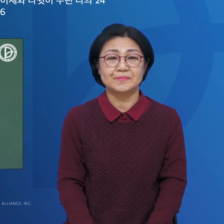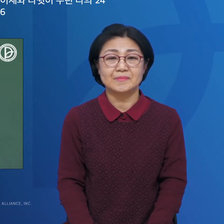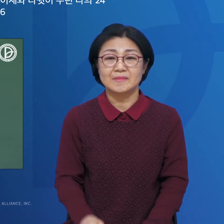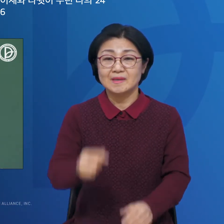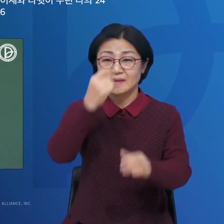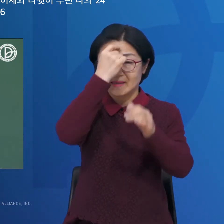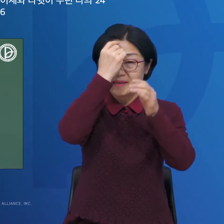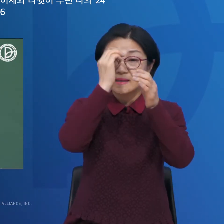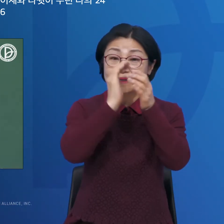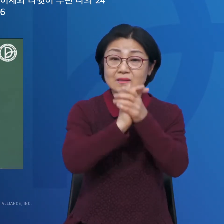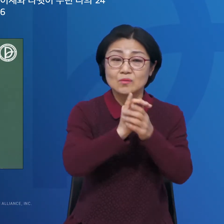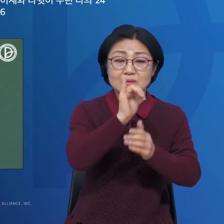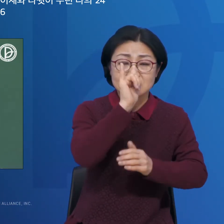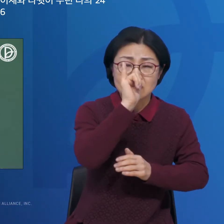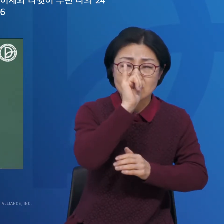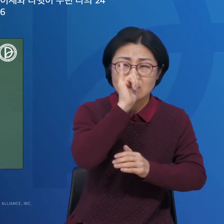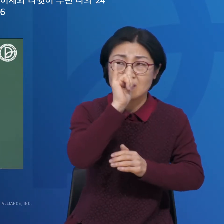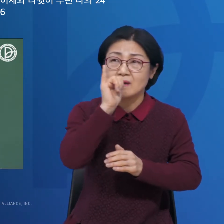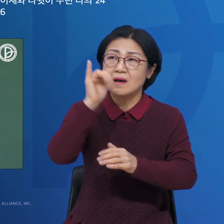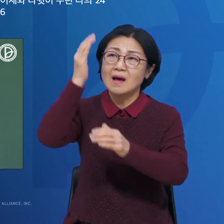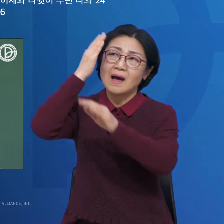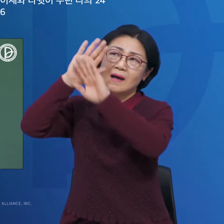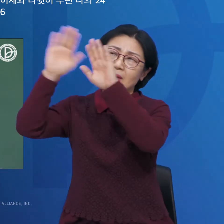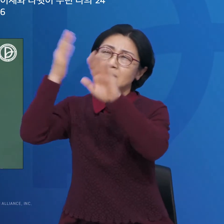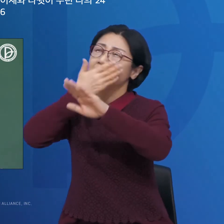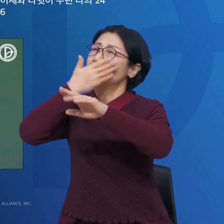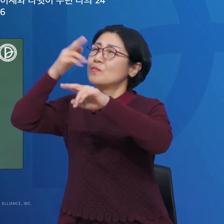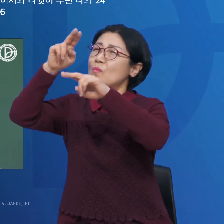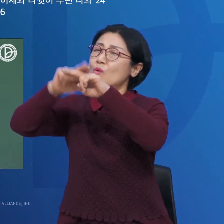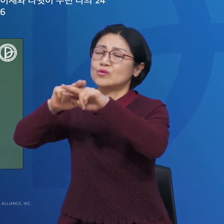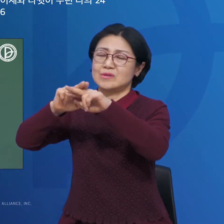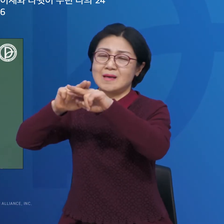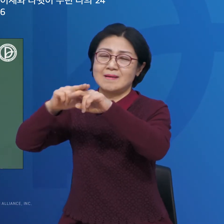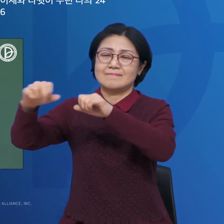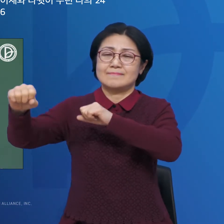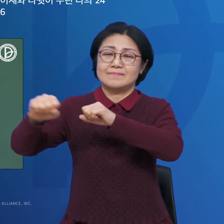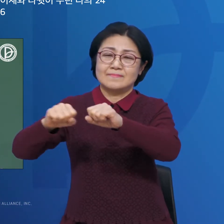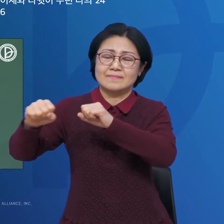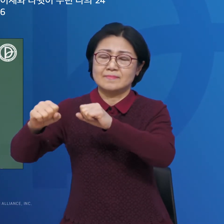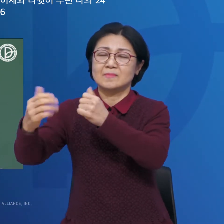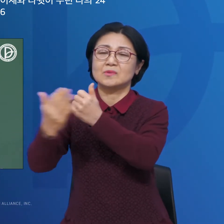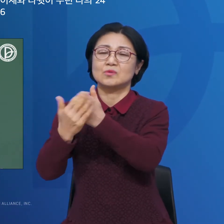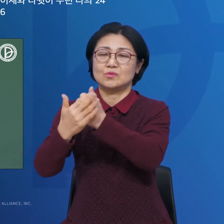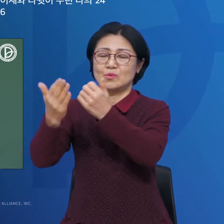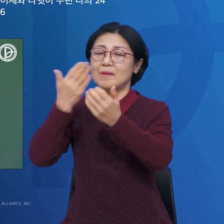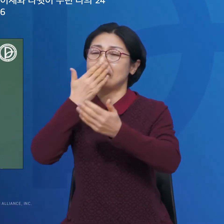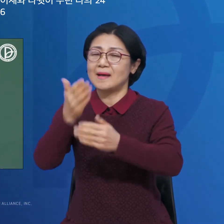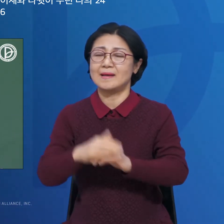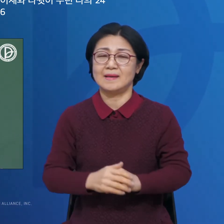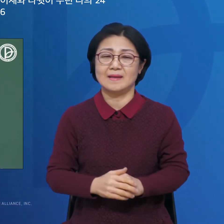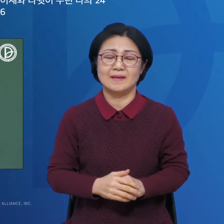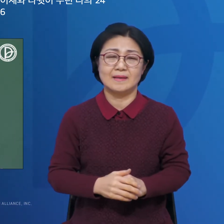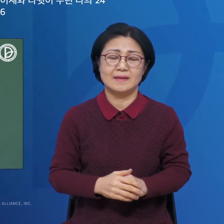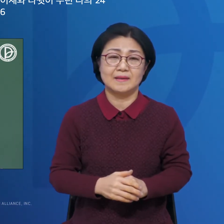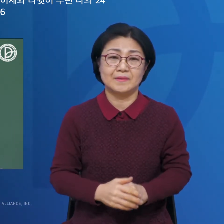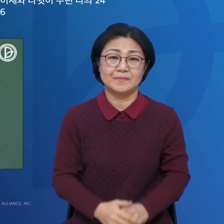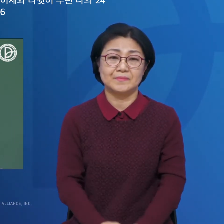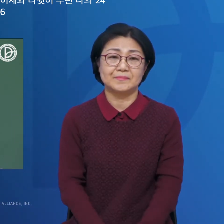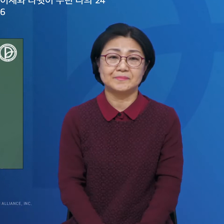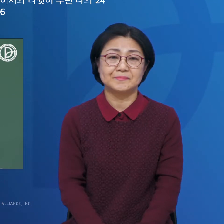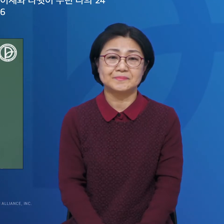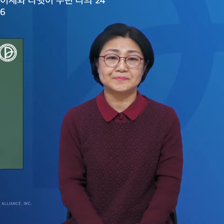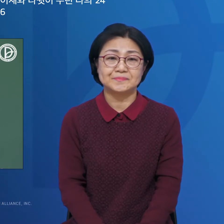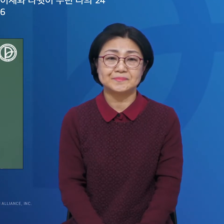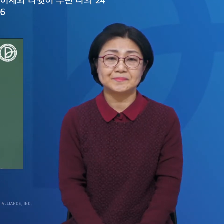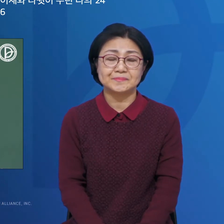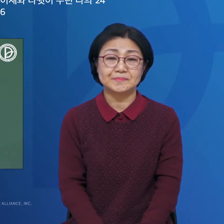움직이는. But prayer is a prayer that moves the throne of 반드시 heaven. 성취되게. And it will 그래 absolutely 기도를 아는 fulfill. 사람은 병들어도요 실망하지 않고 기도하기